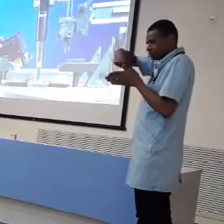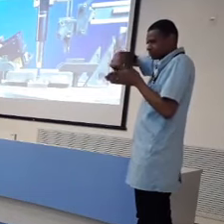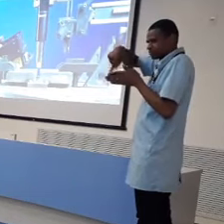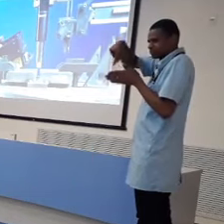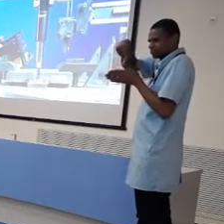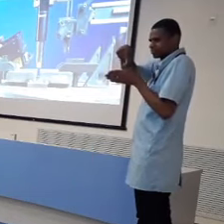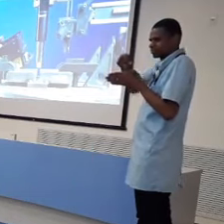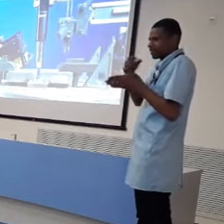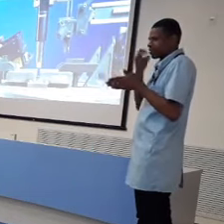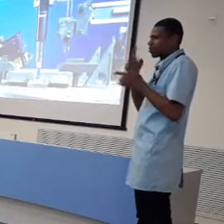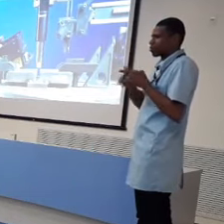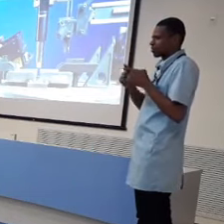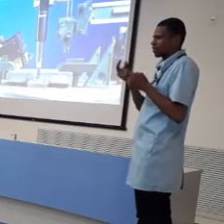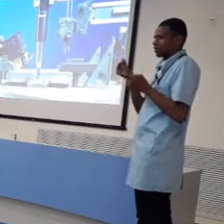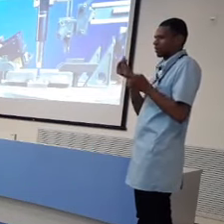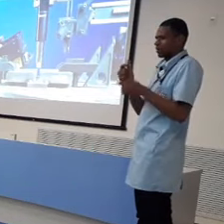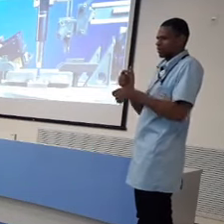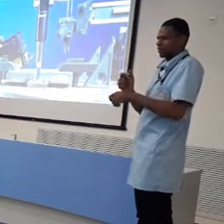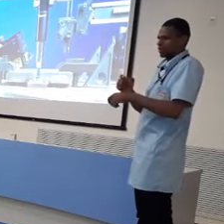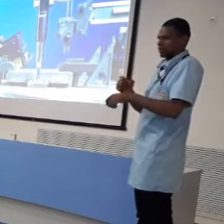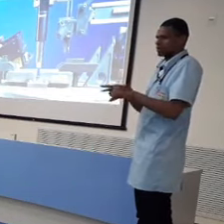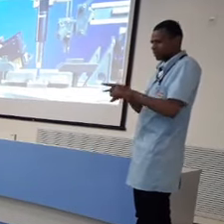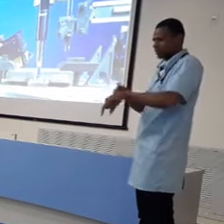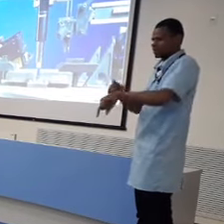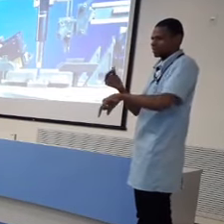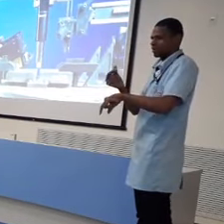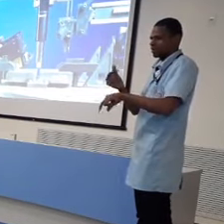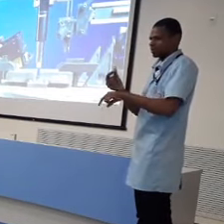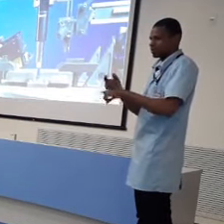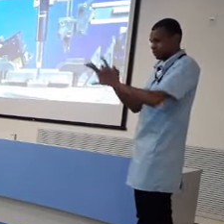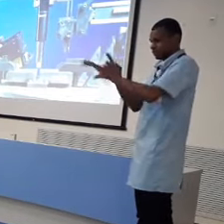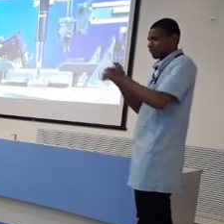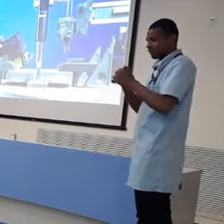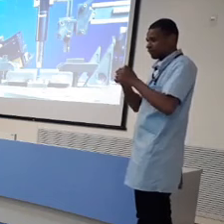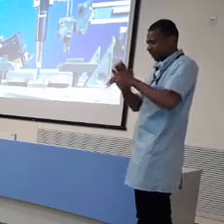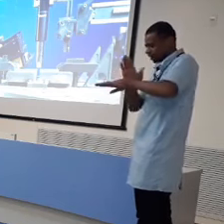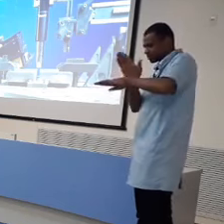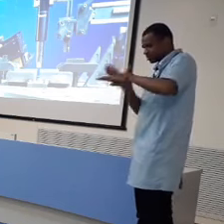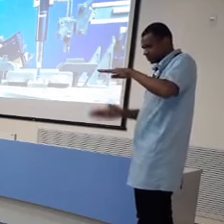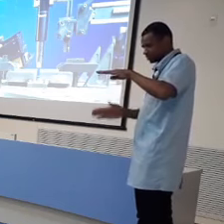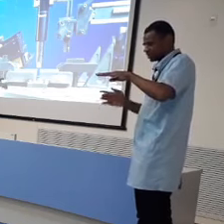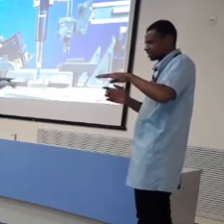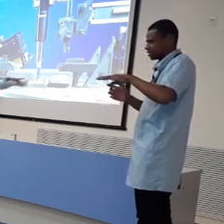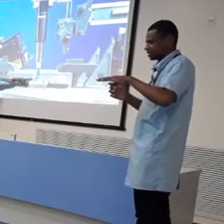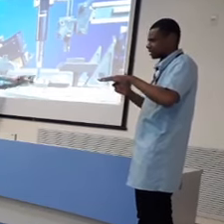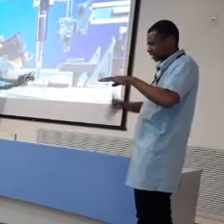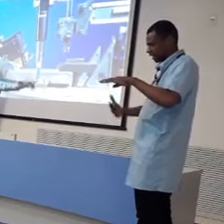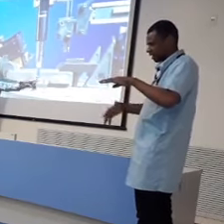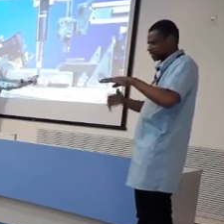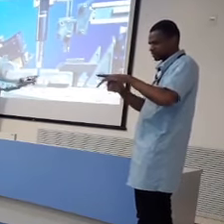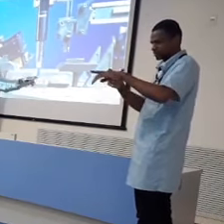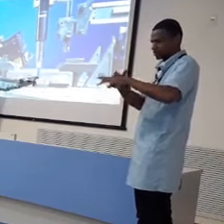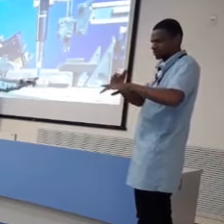Grana, o que eu falo grana? Chanfro, custa você fazer o chanfro. Quanto custa você fazer um corte aqui para ficar